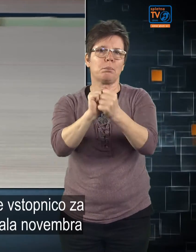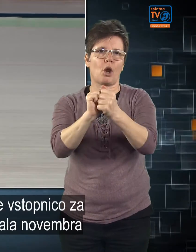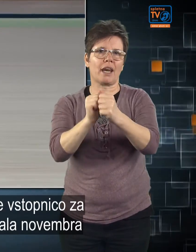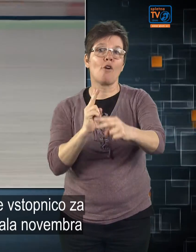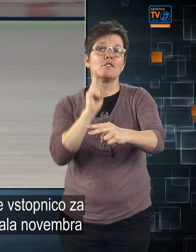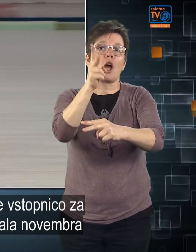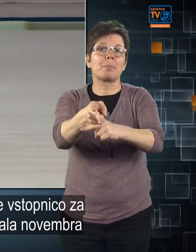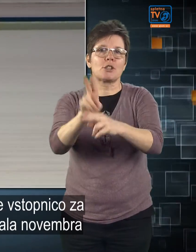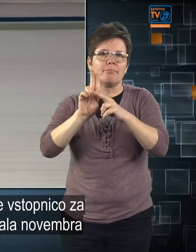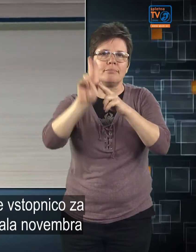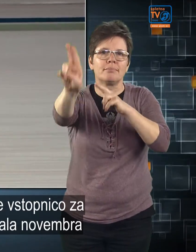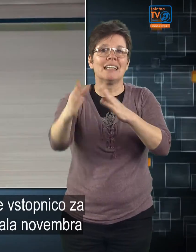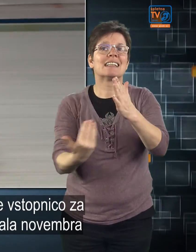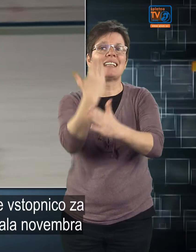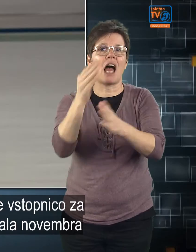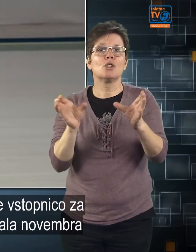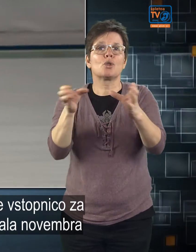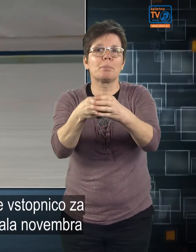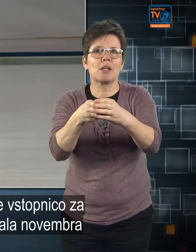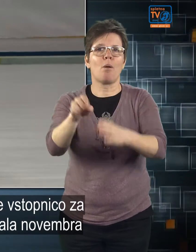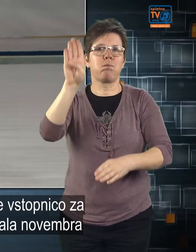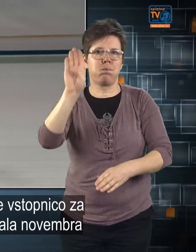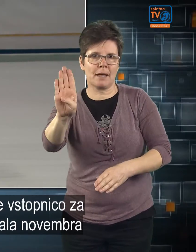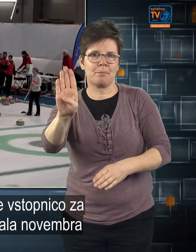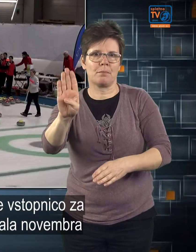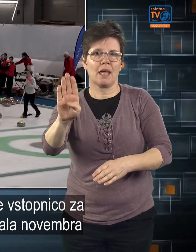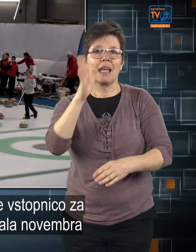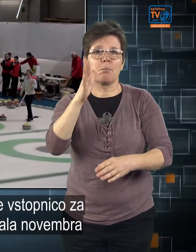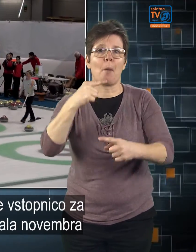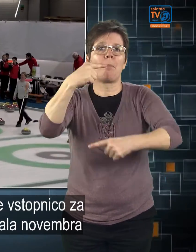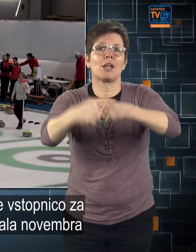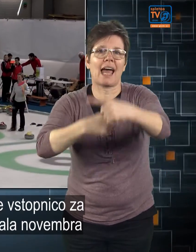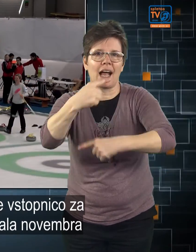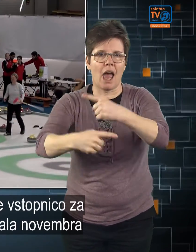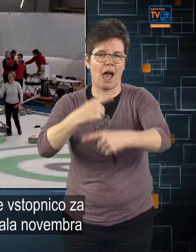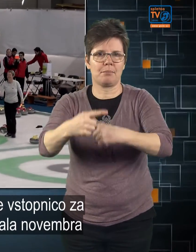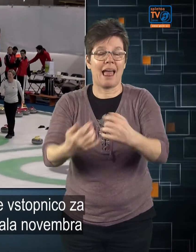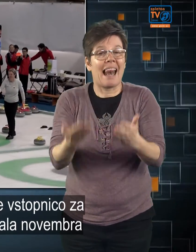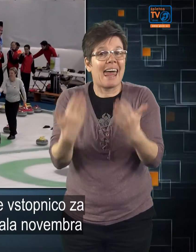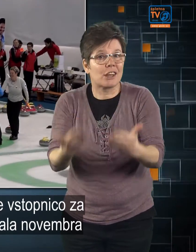divizijo B, ki bo potekala novembra letos v Glasgowu na Škotskem.